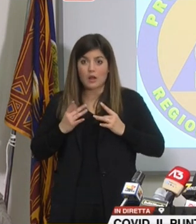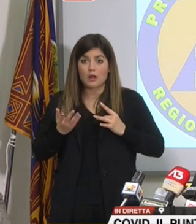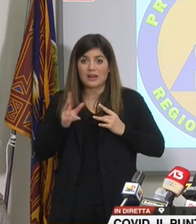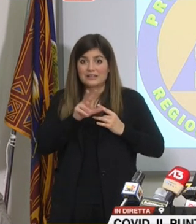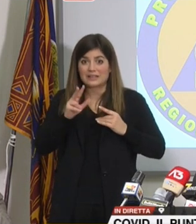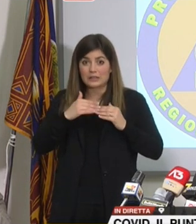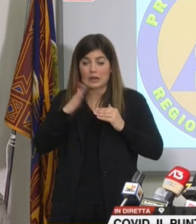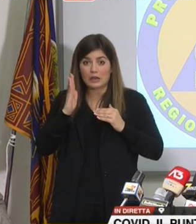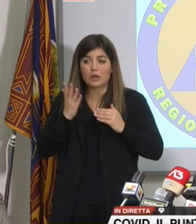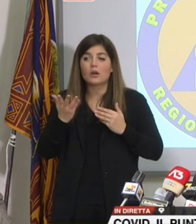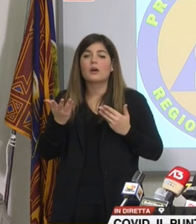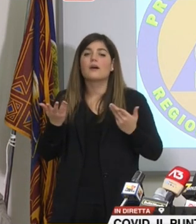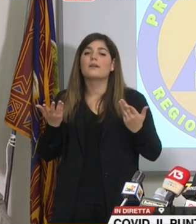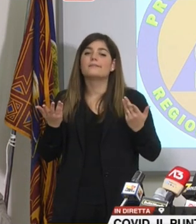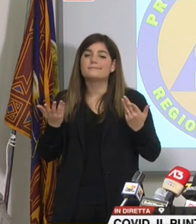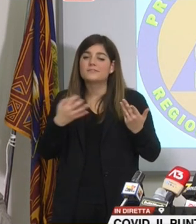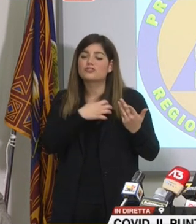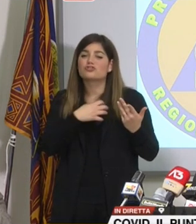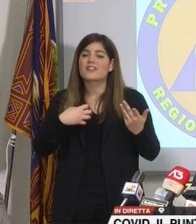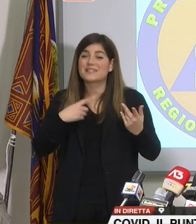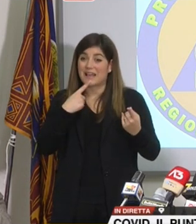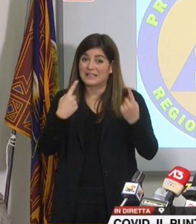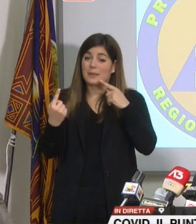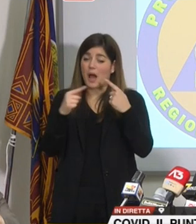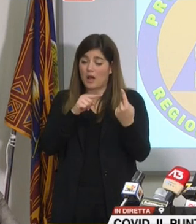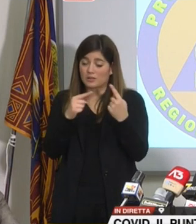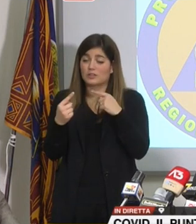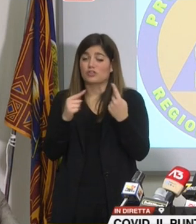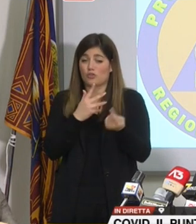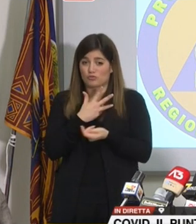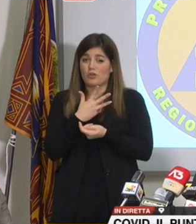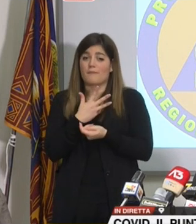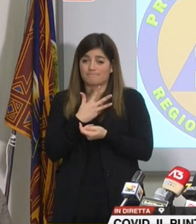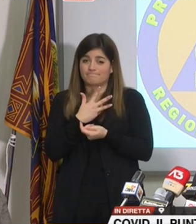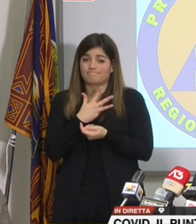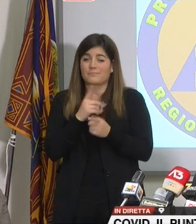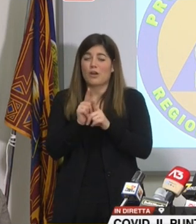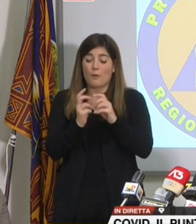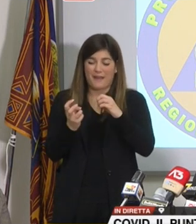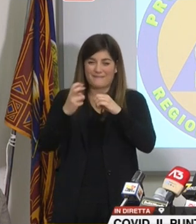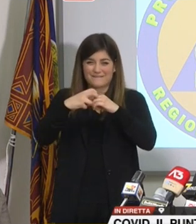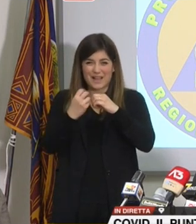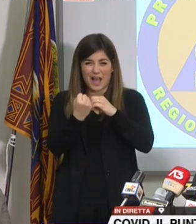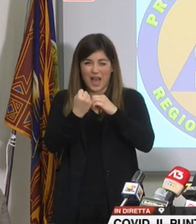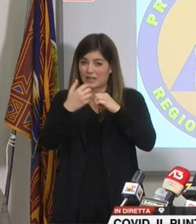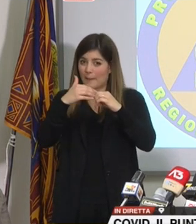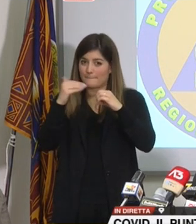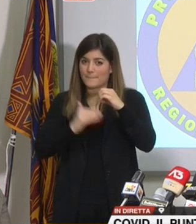tra scienziati è che poi comincia a diventare carica virale bassa e comunque pezzi di